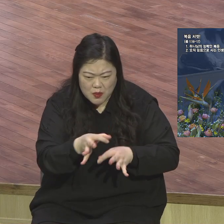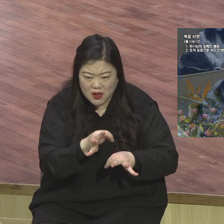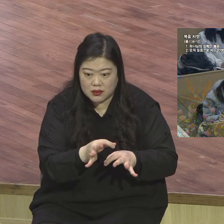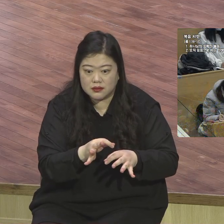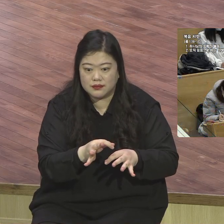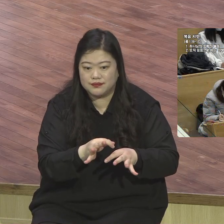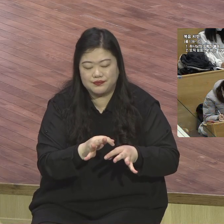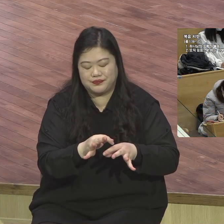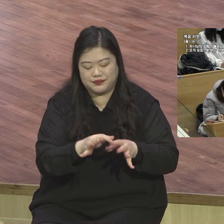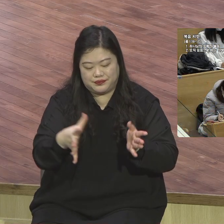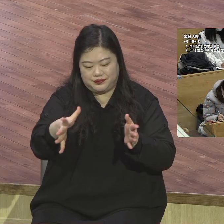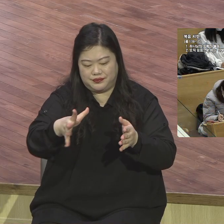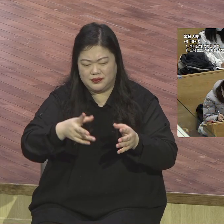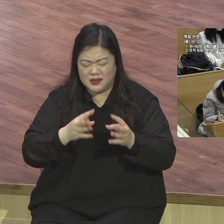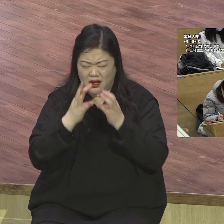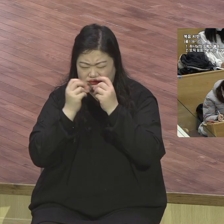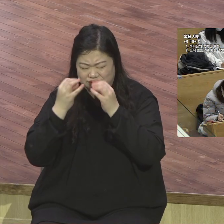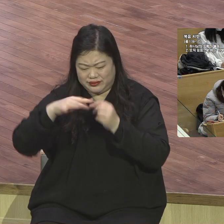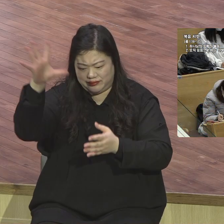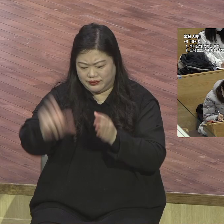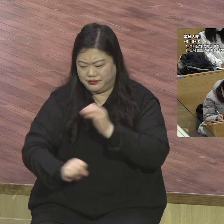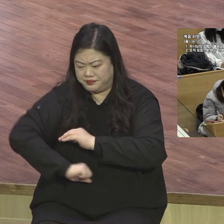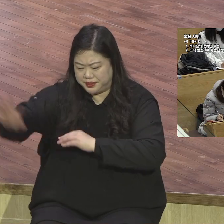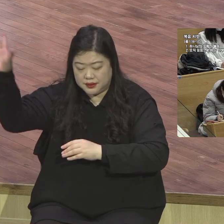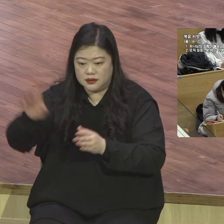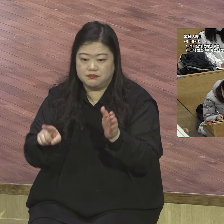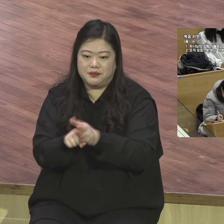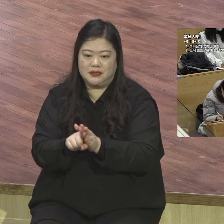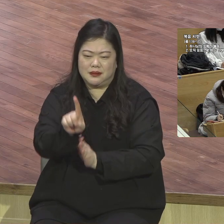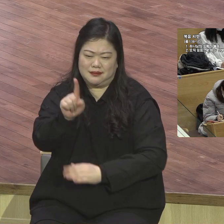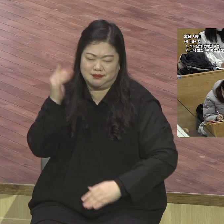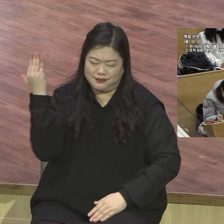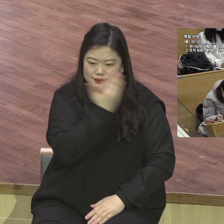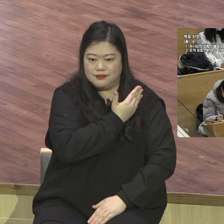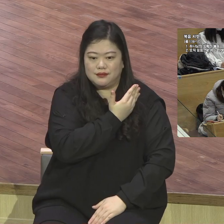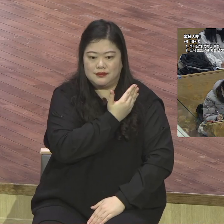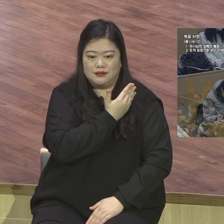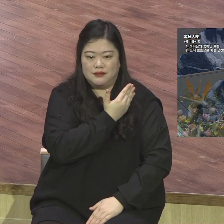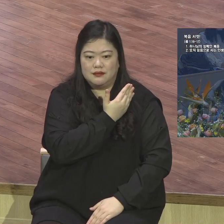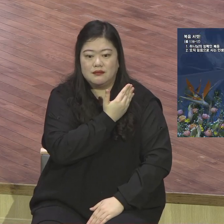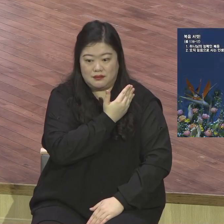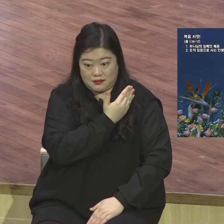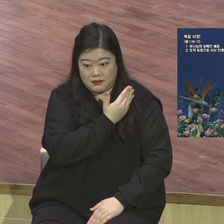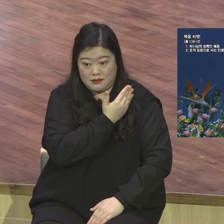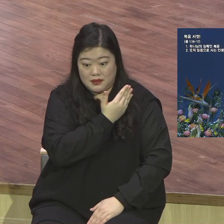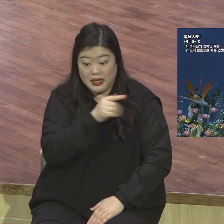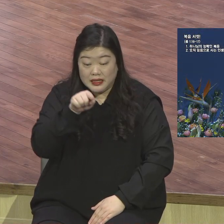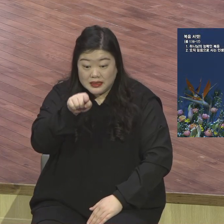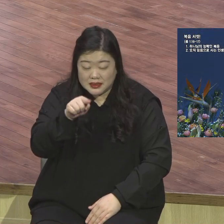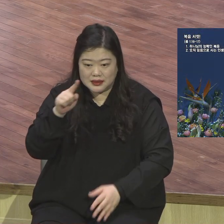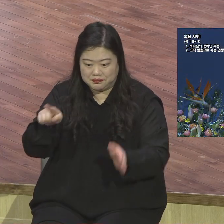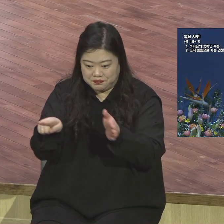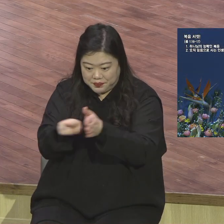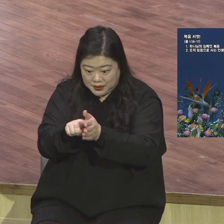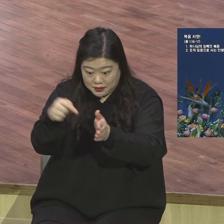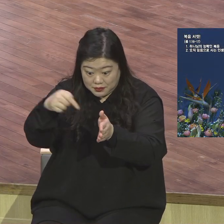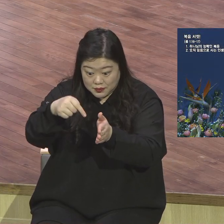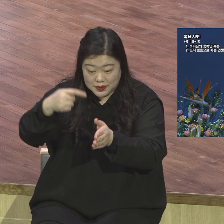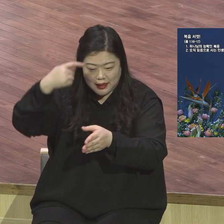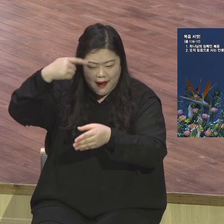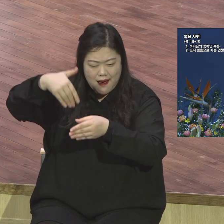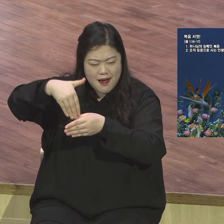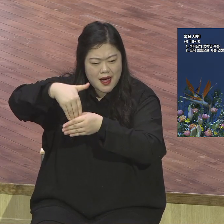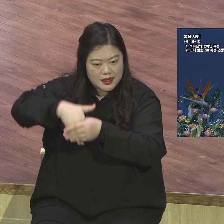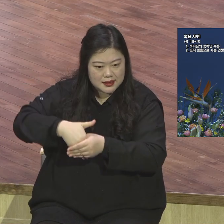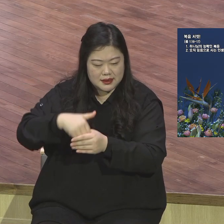충만하시기 바랍니다. 오직 그리스도, 이것이 각인 뿌리 체결되어야 돼요. 오직